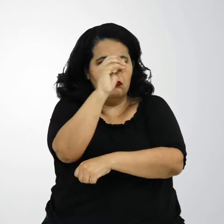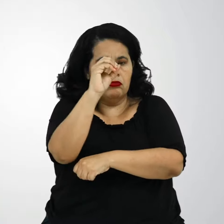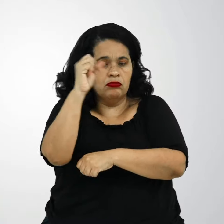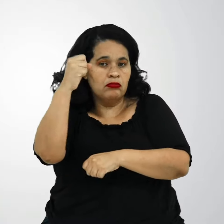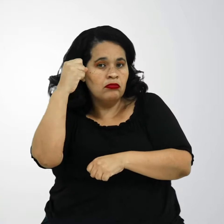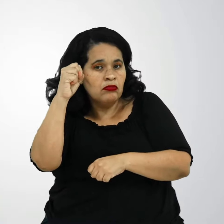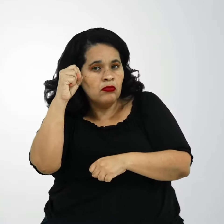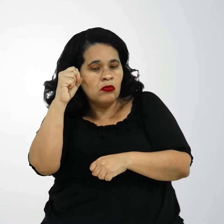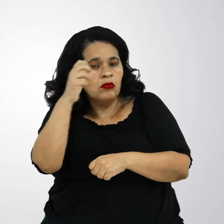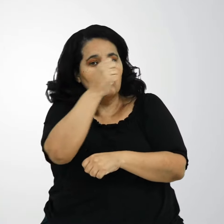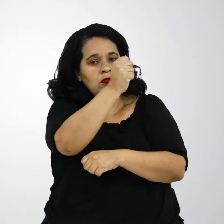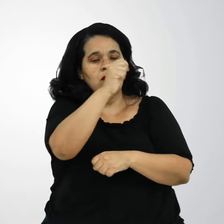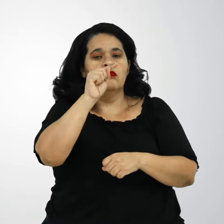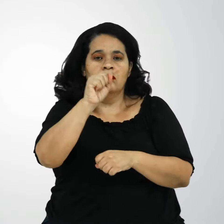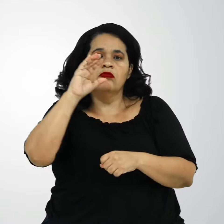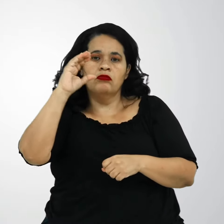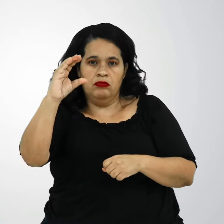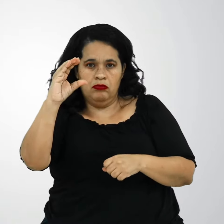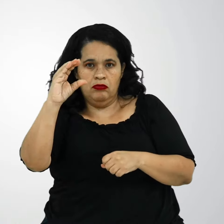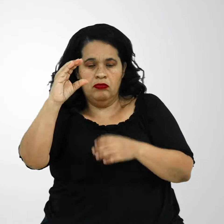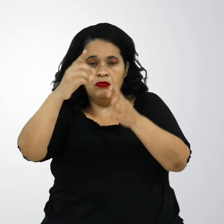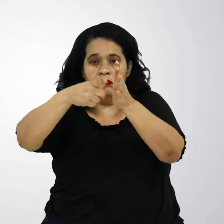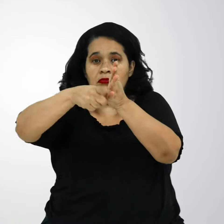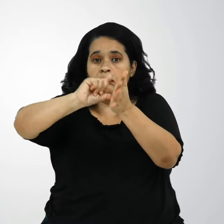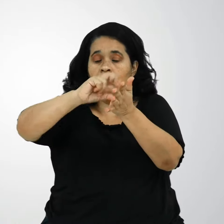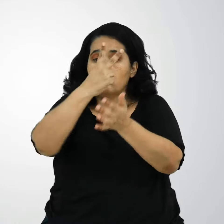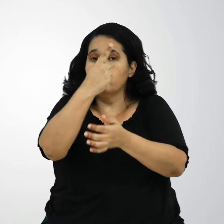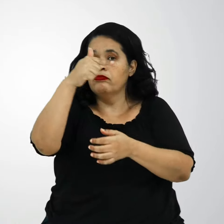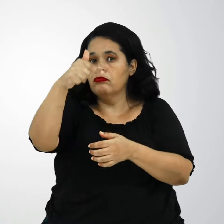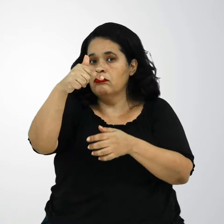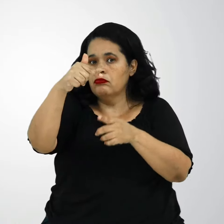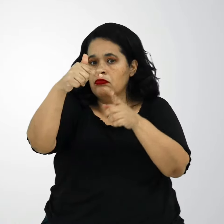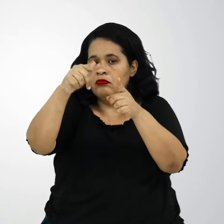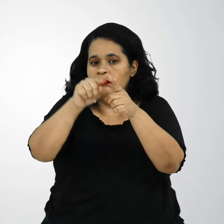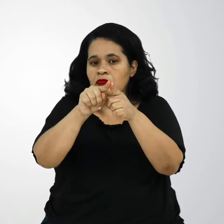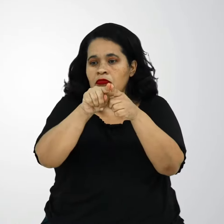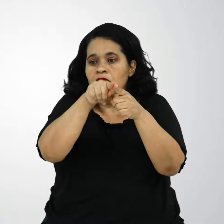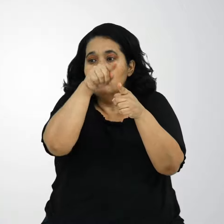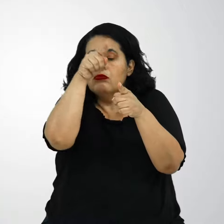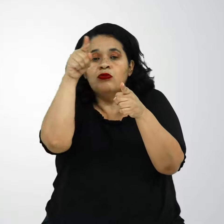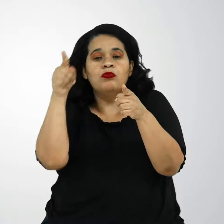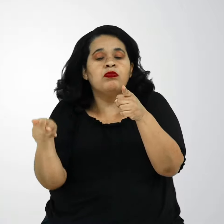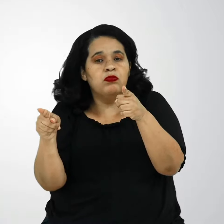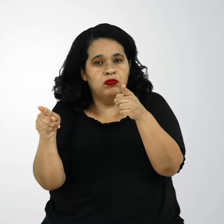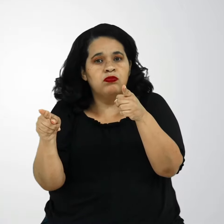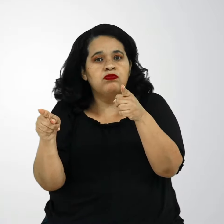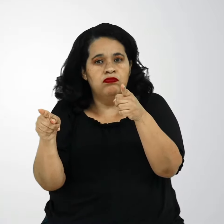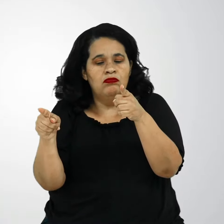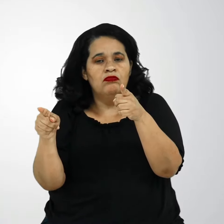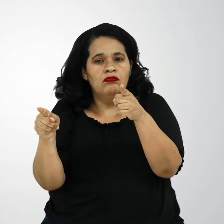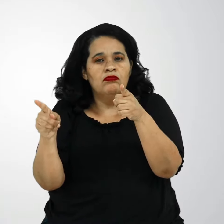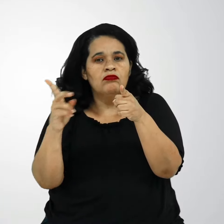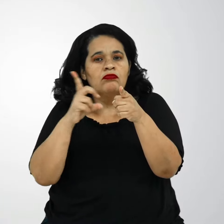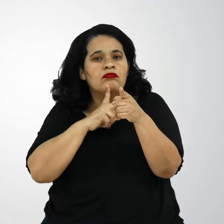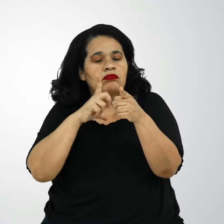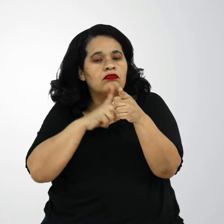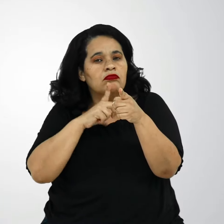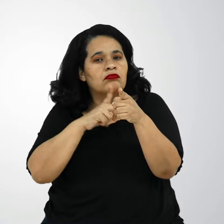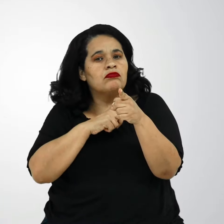até o ano 27, né, depois de Cristo, né, que teria o ministério público de Jesus,